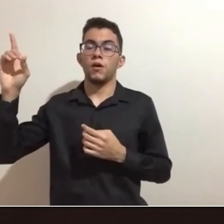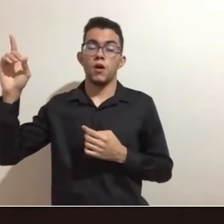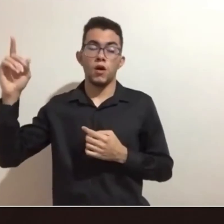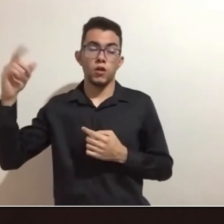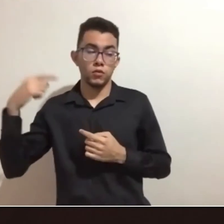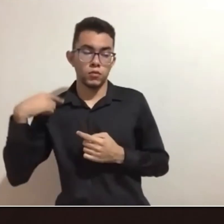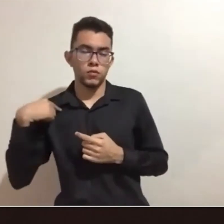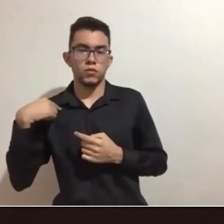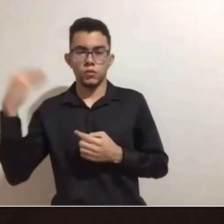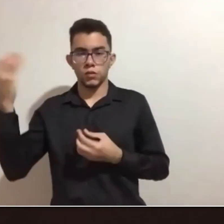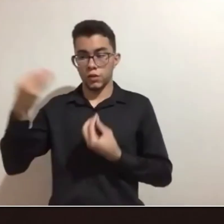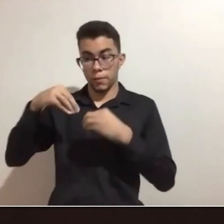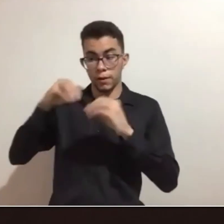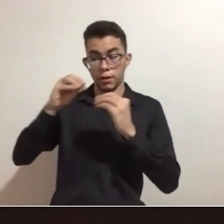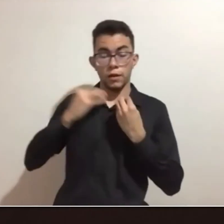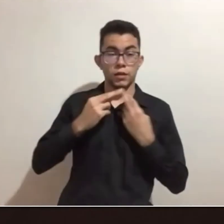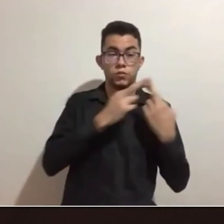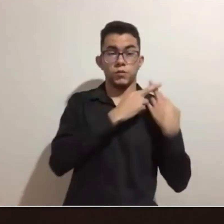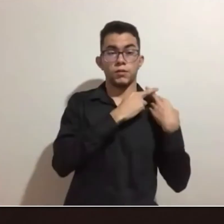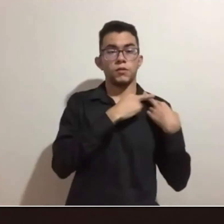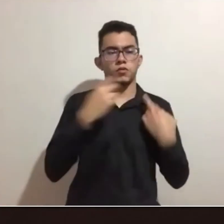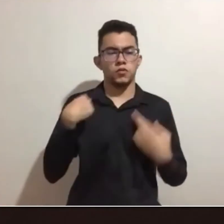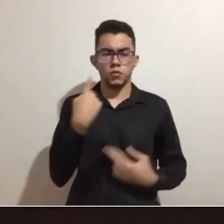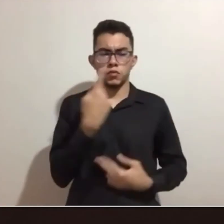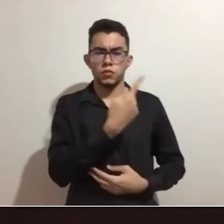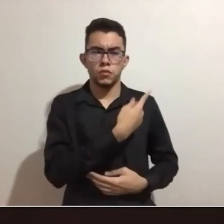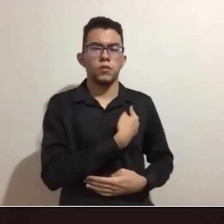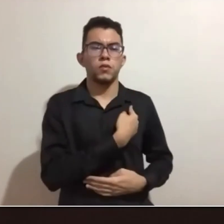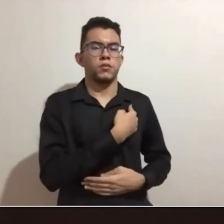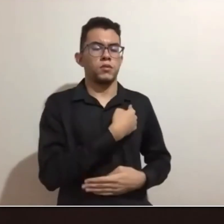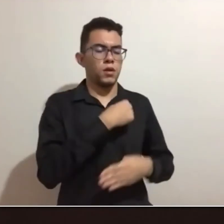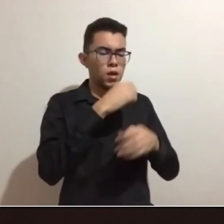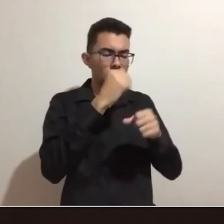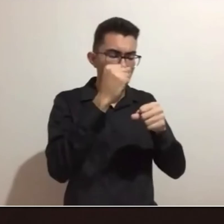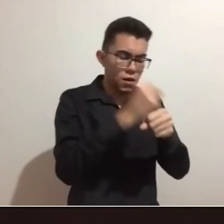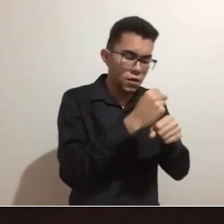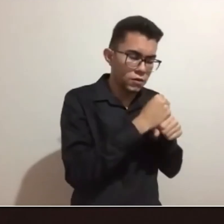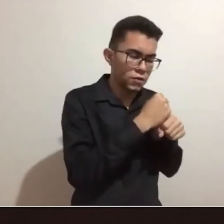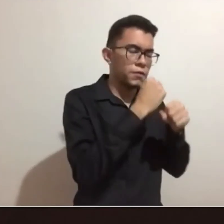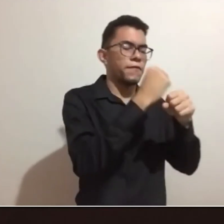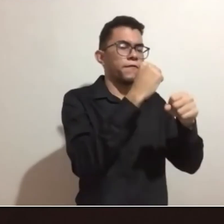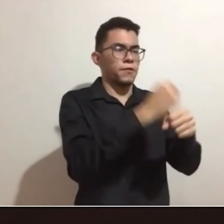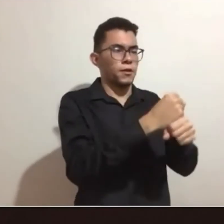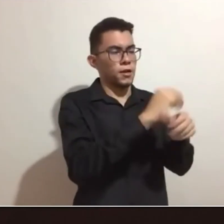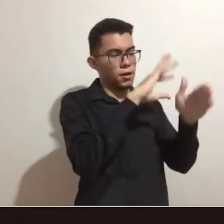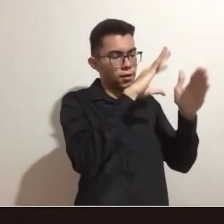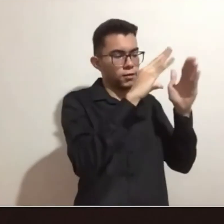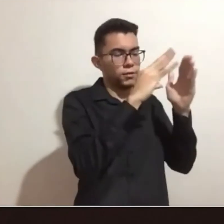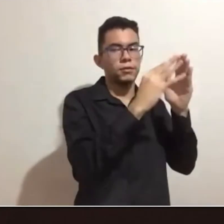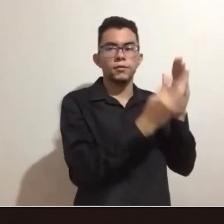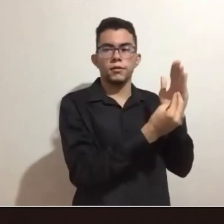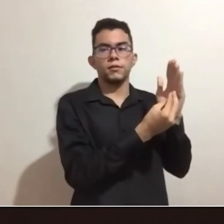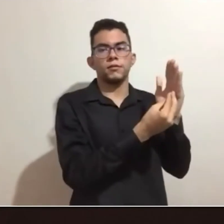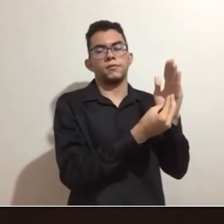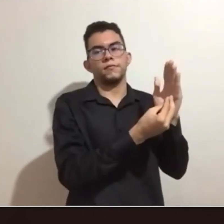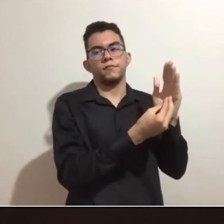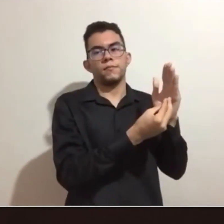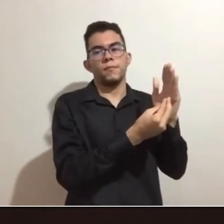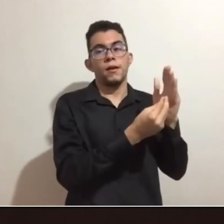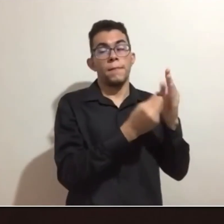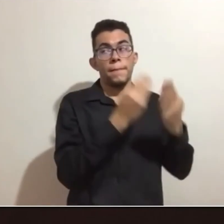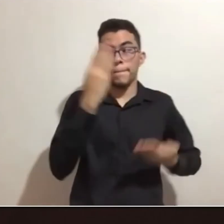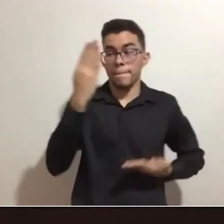edificados, casa espiritual, para ser de sacerdócio santo, a fim de oferecer de